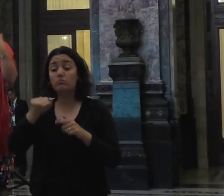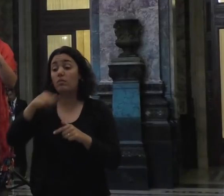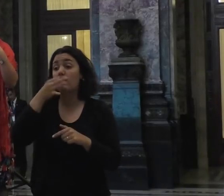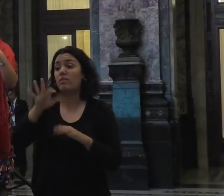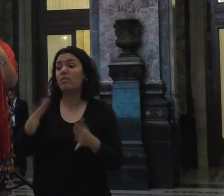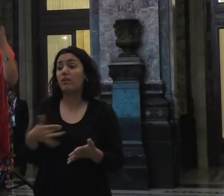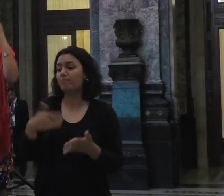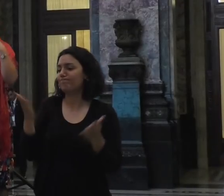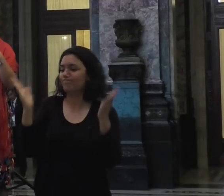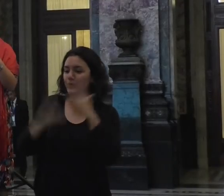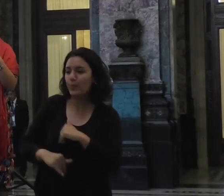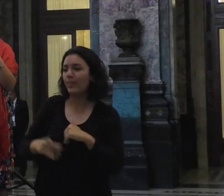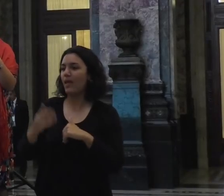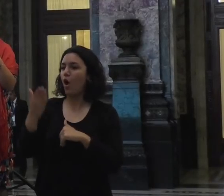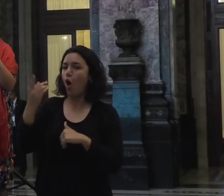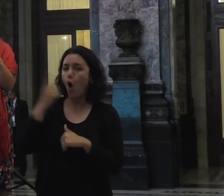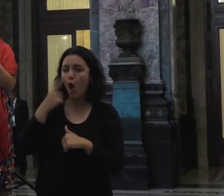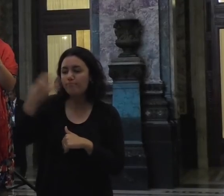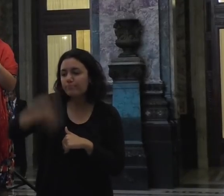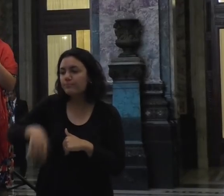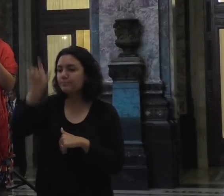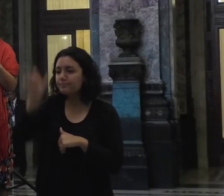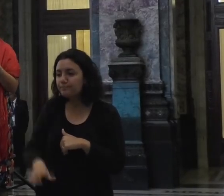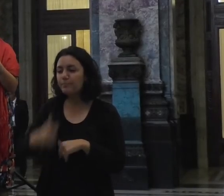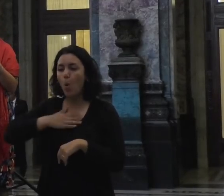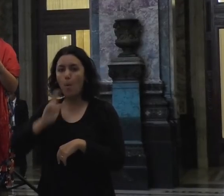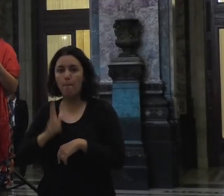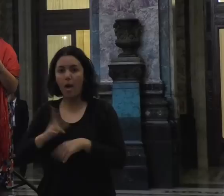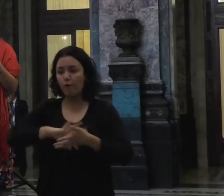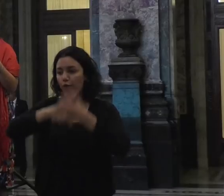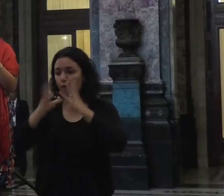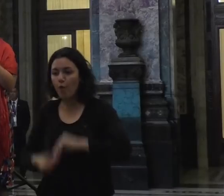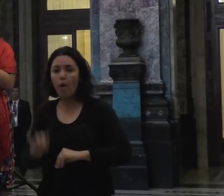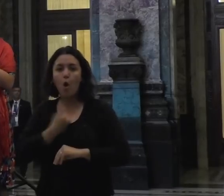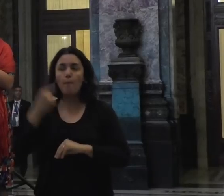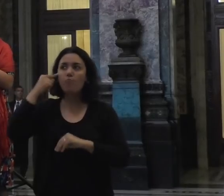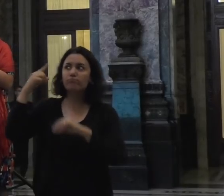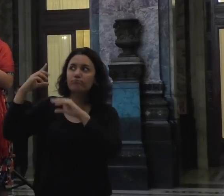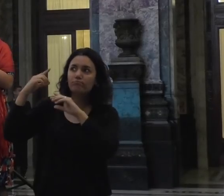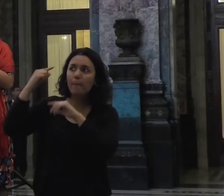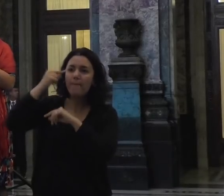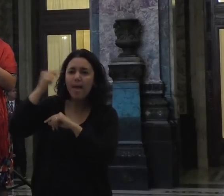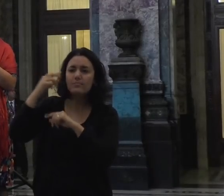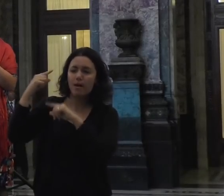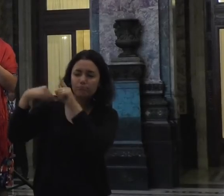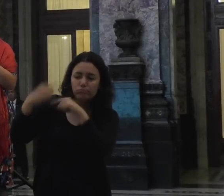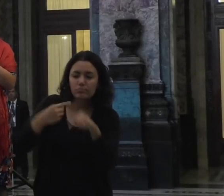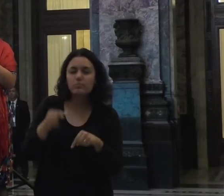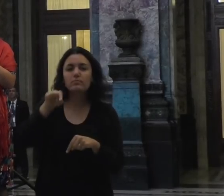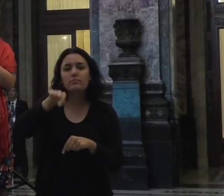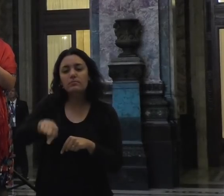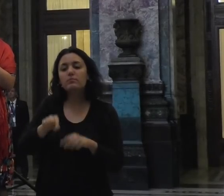nada sobre el ser humano, sobre las representaciones del ser humano, sobre los modelos de procesamiento, sino que solo podíamos entender